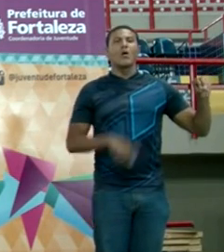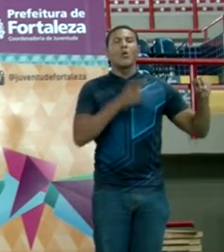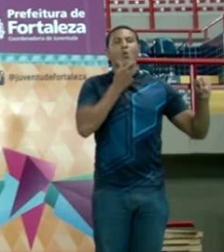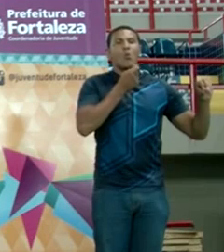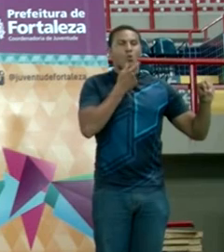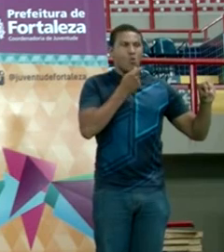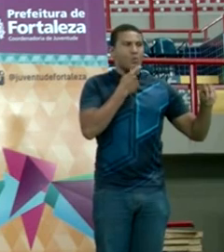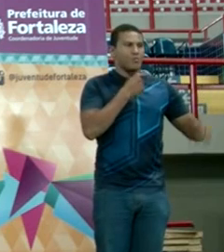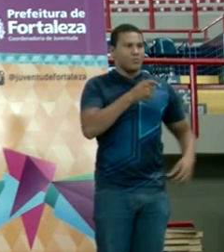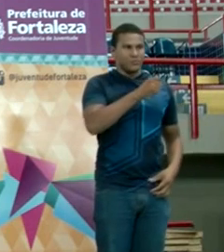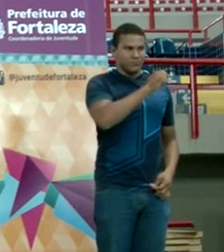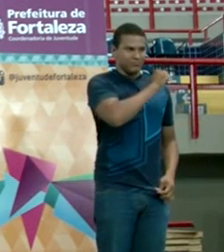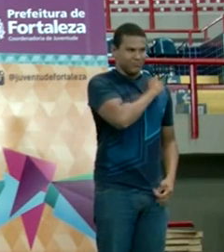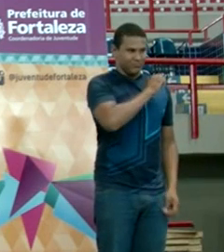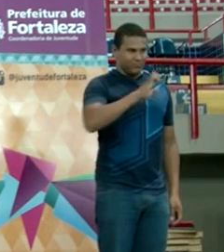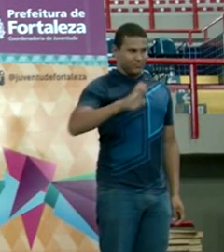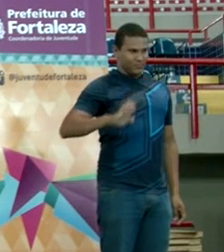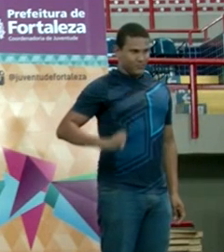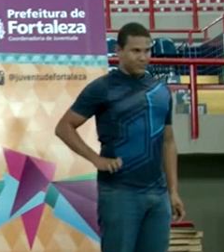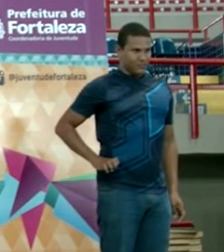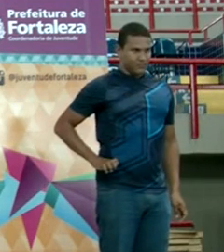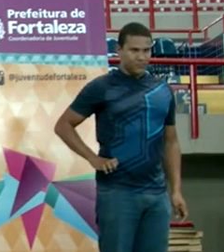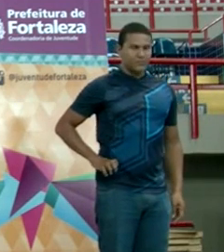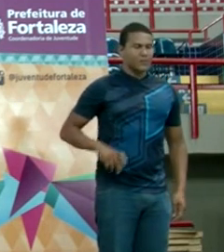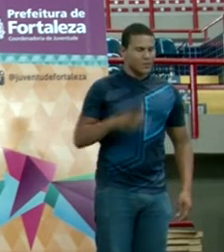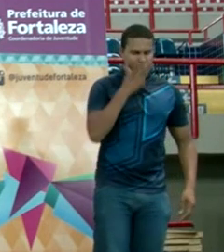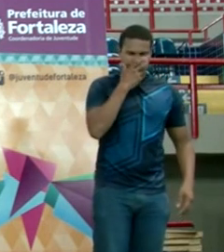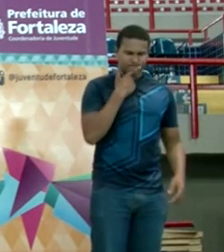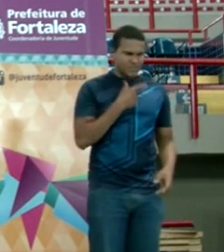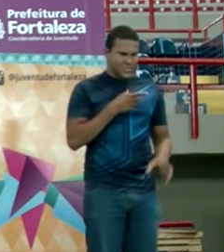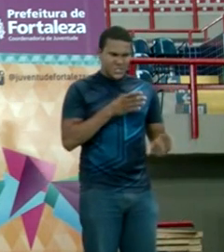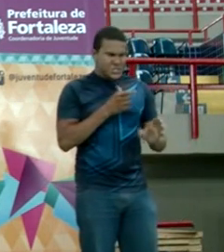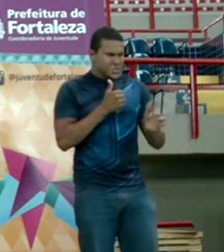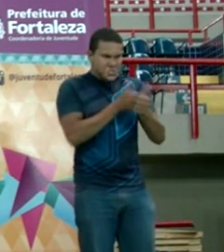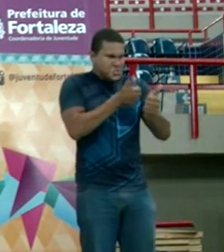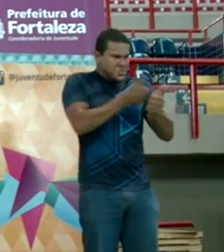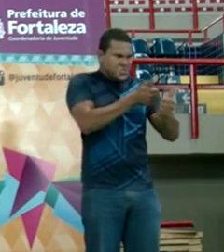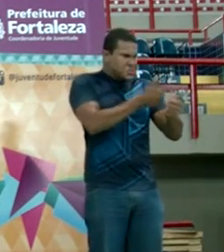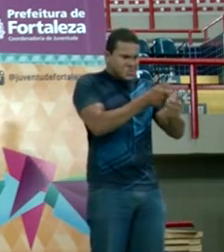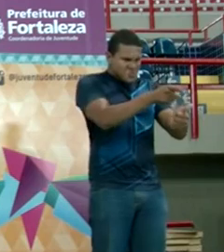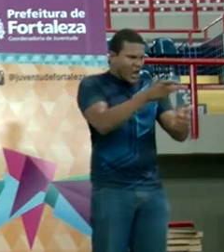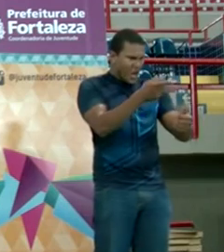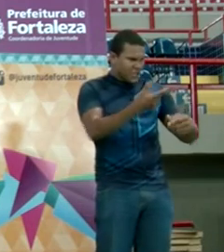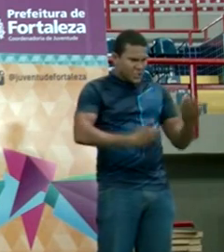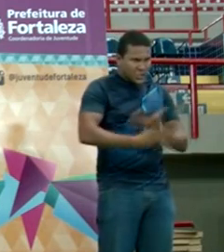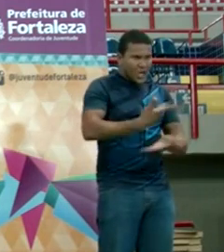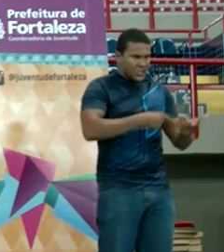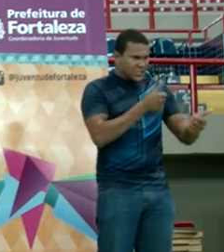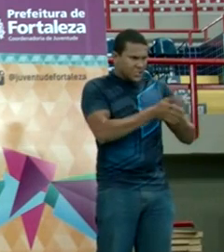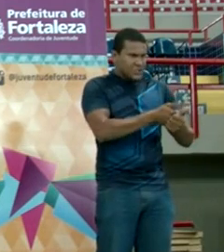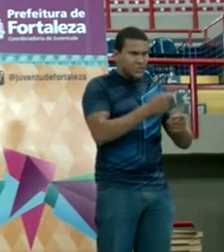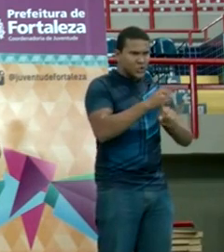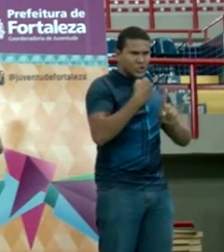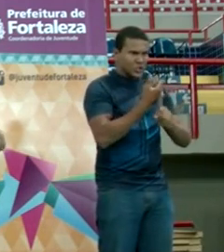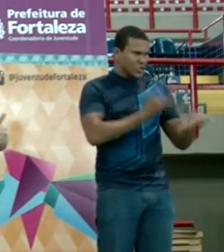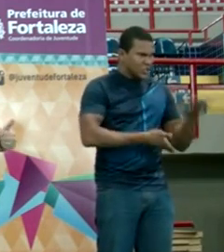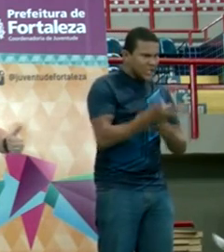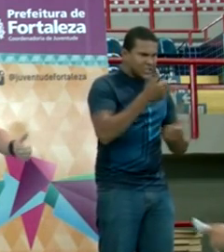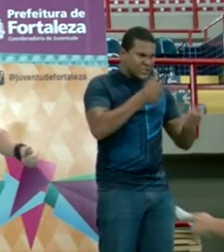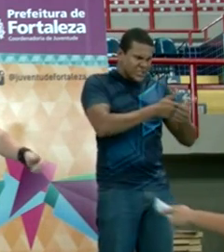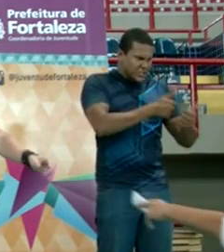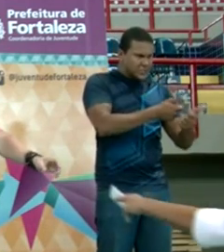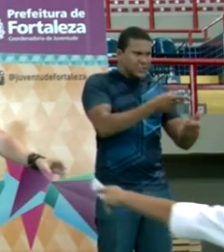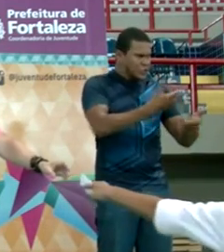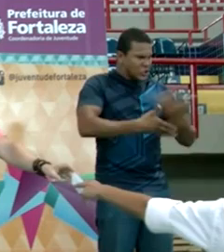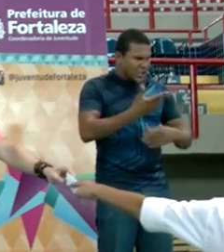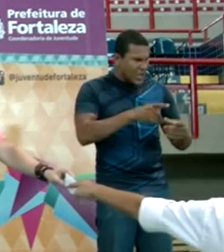americano, McCarthy, começou a perseguir todo mundo acusando de socialista. Quem ele acusasse de